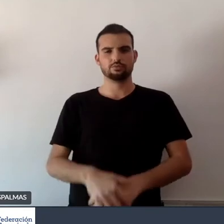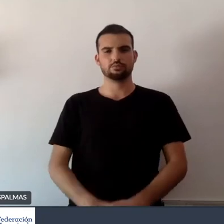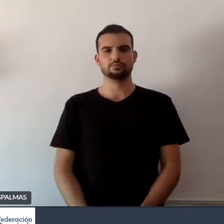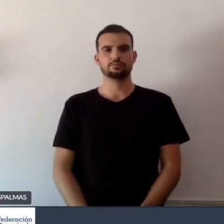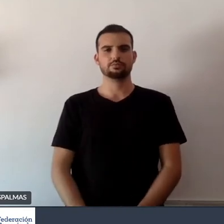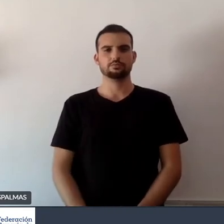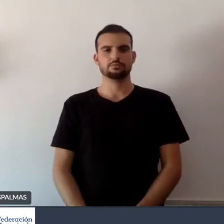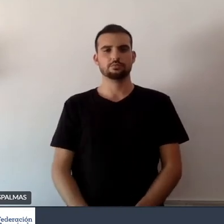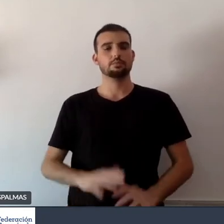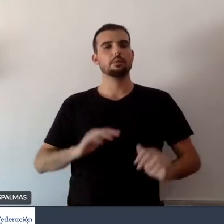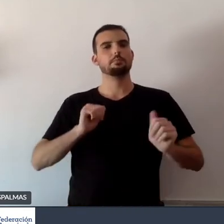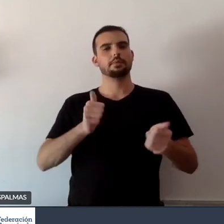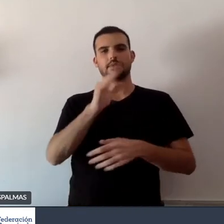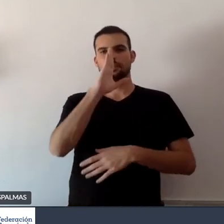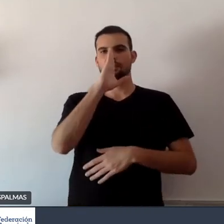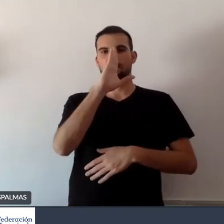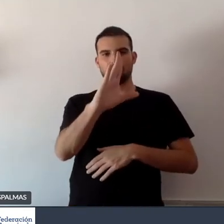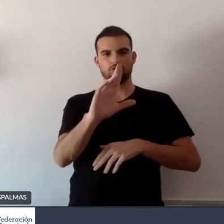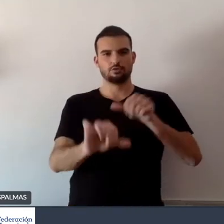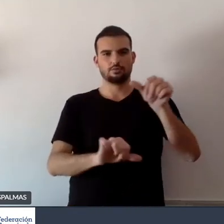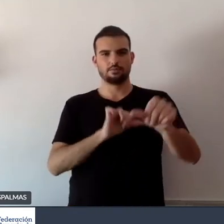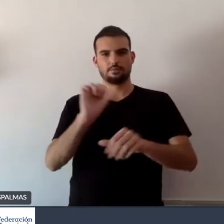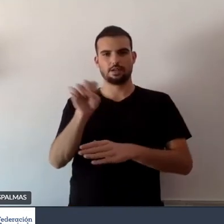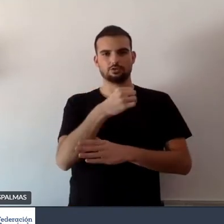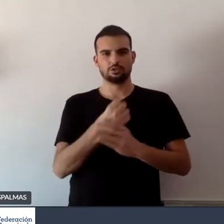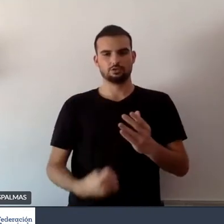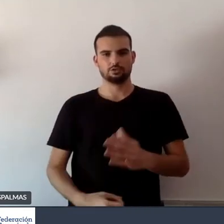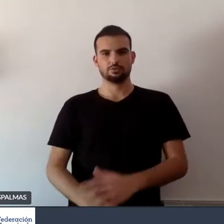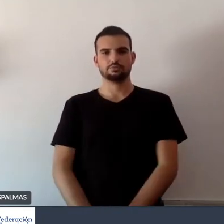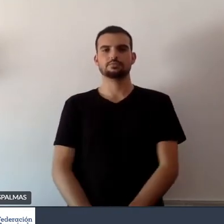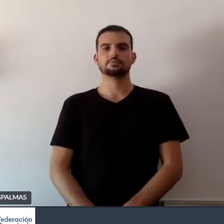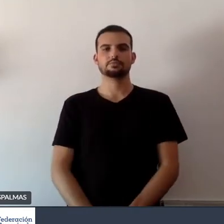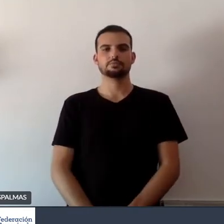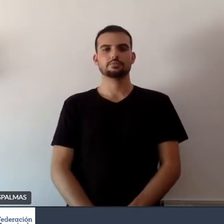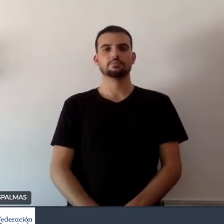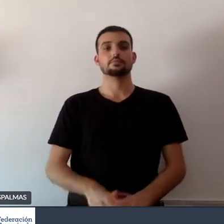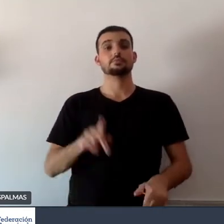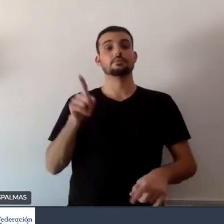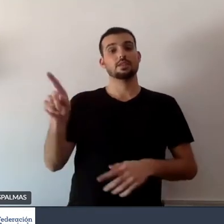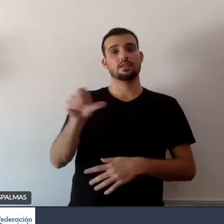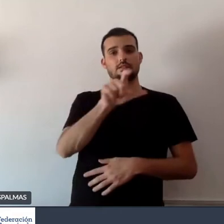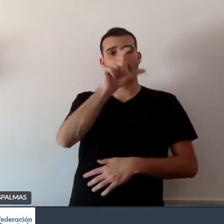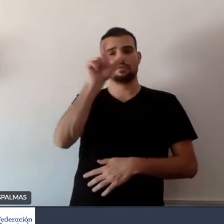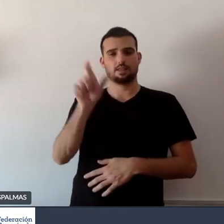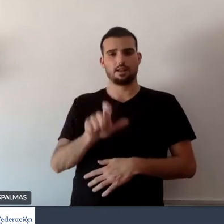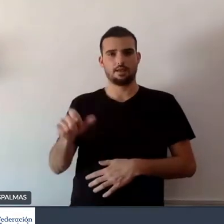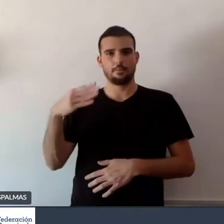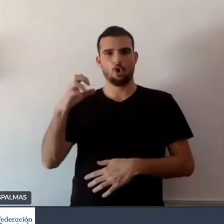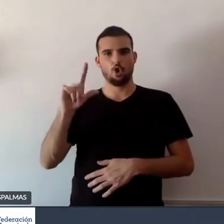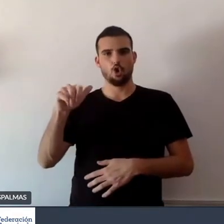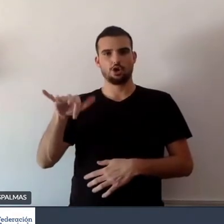más, comenzamos con la Lega Basket y con el primer equipo es el Pompea Fortitude de Bolonia.